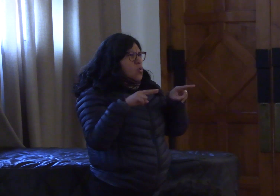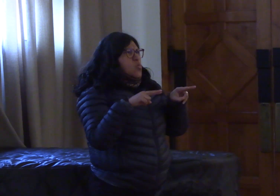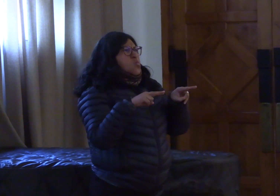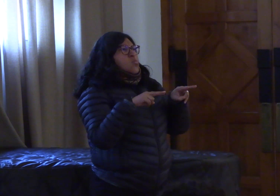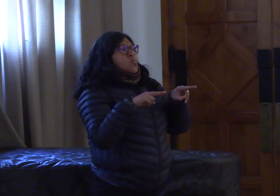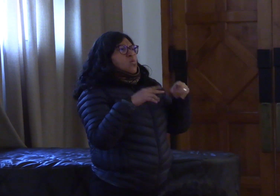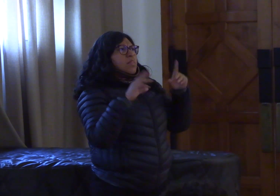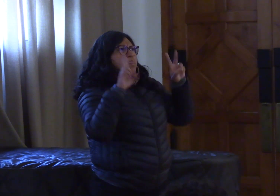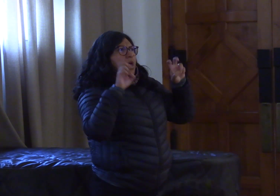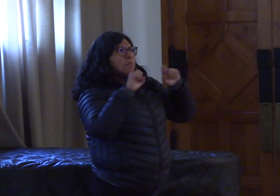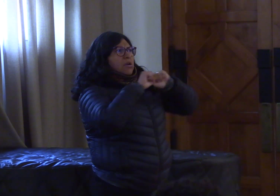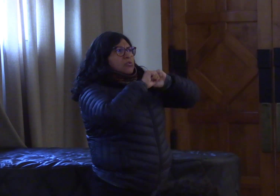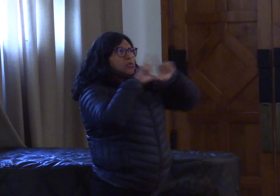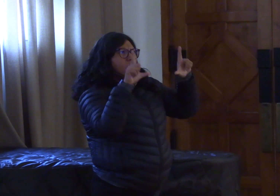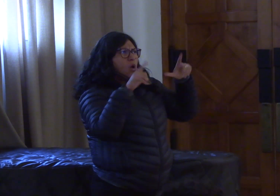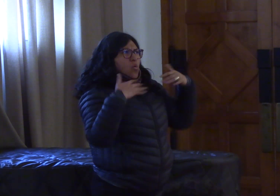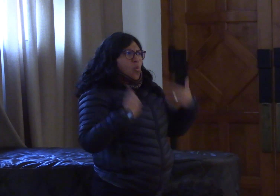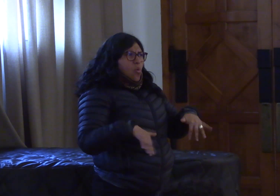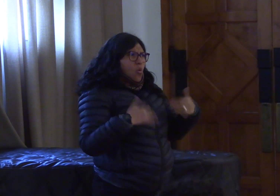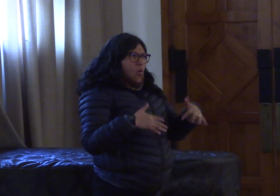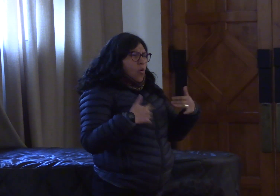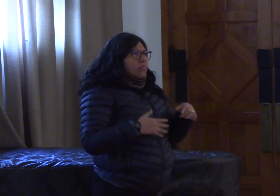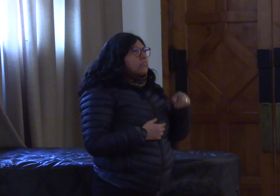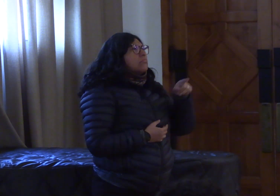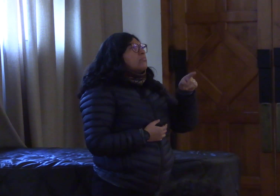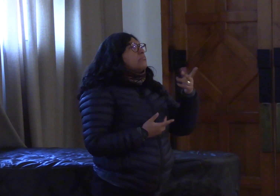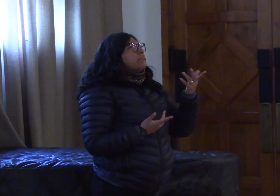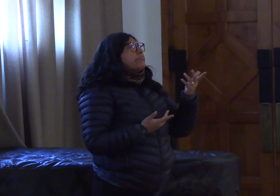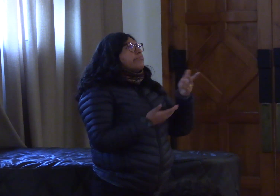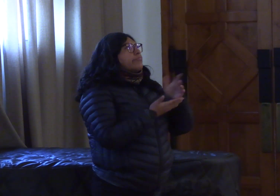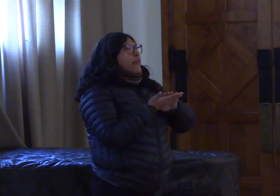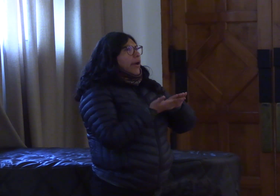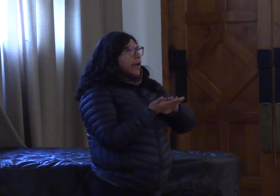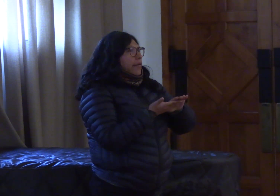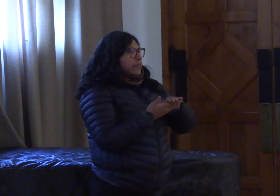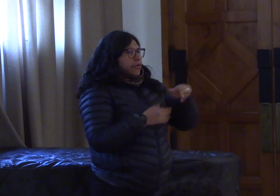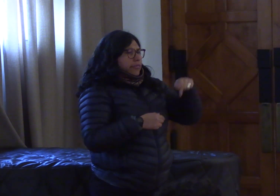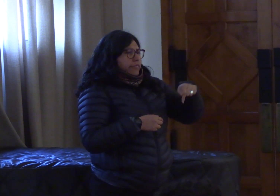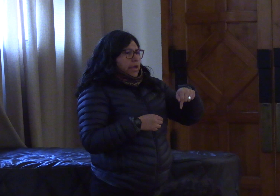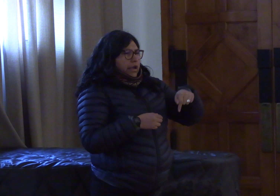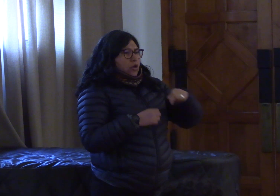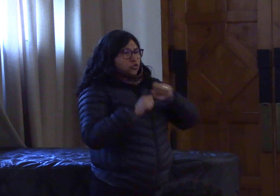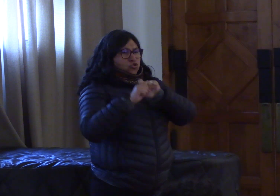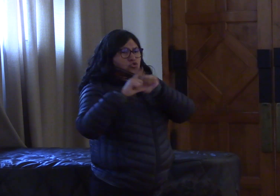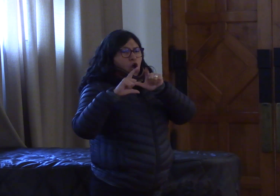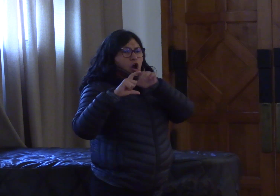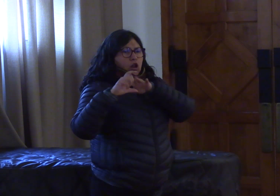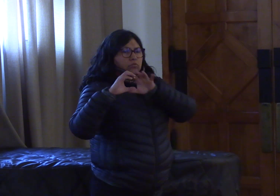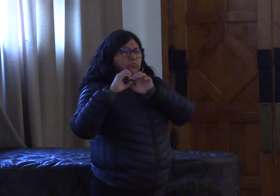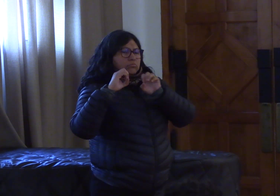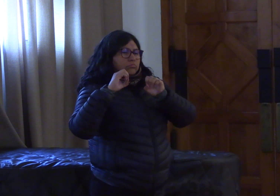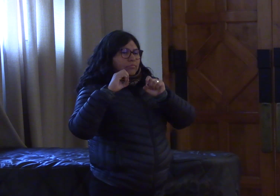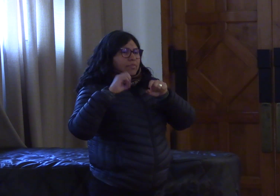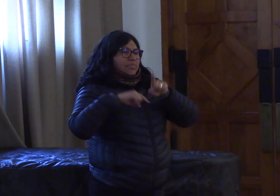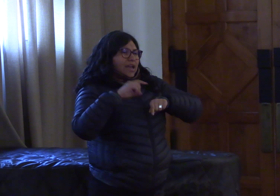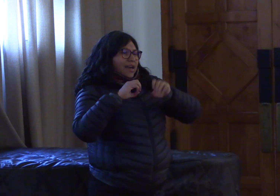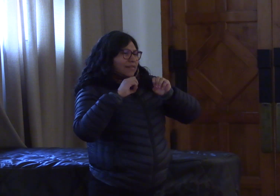unos amigos sordos con los que he conversado del tema del sol y es fascinante. En el